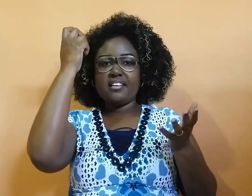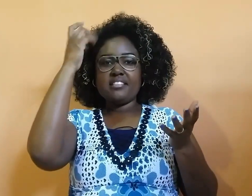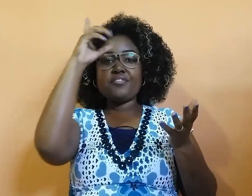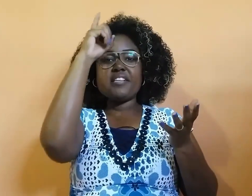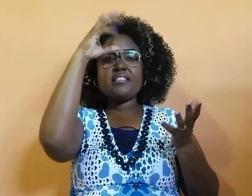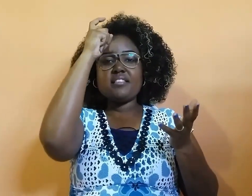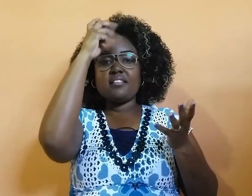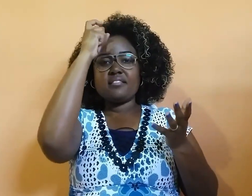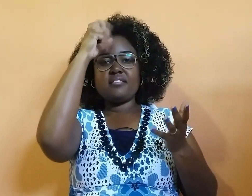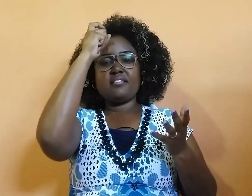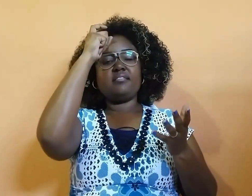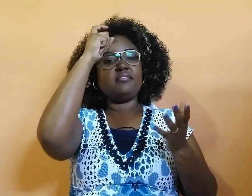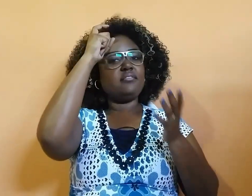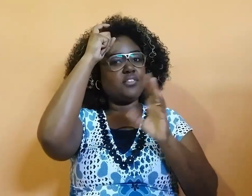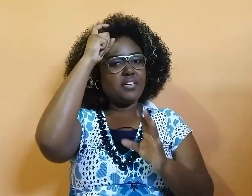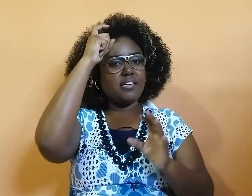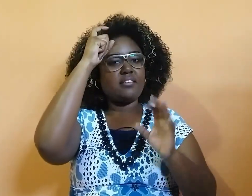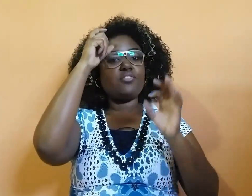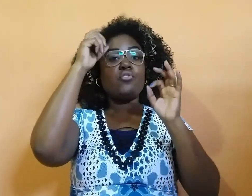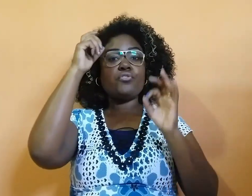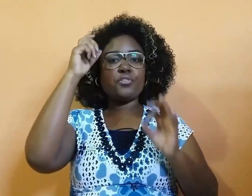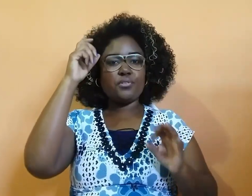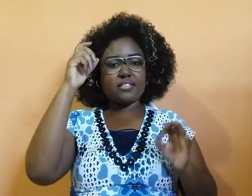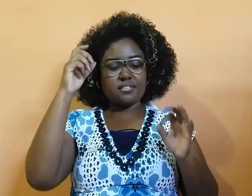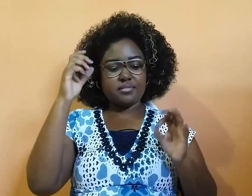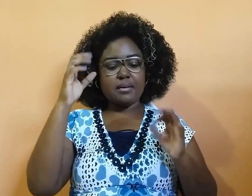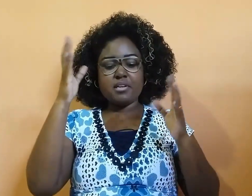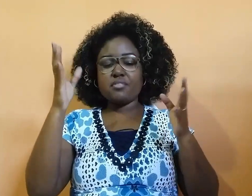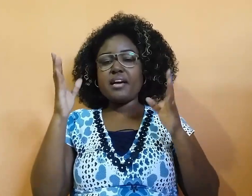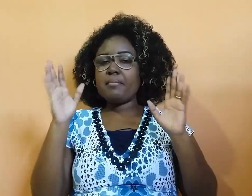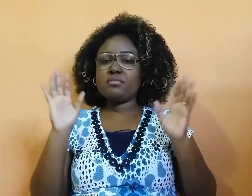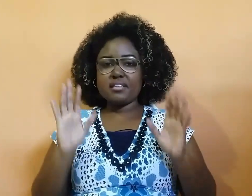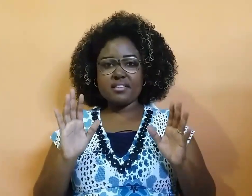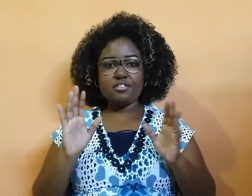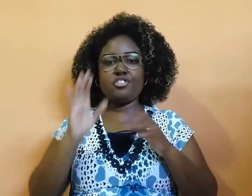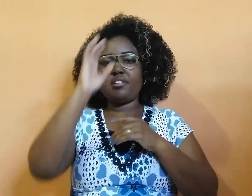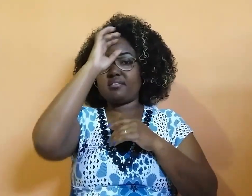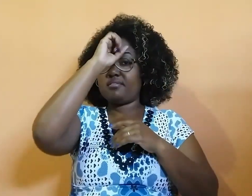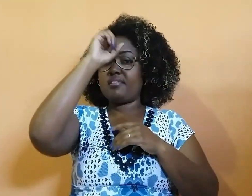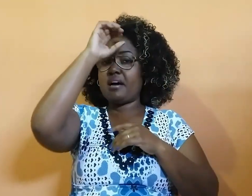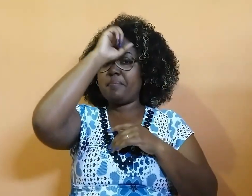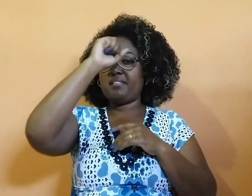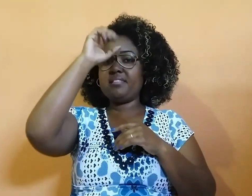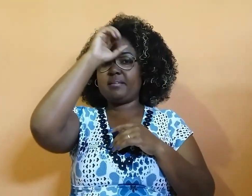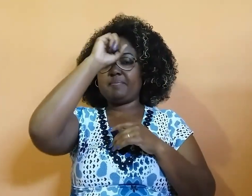assim não é configuração da mão é a montar certinho aprender